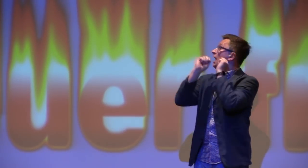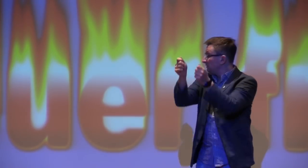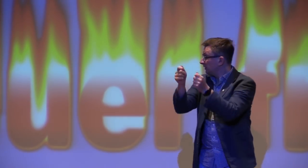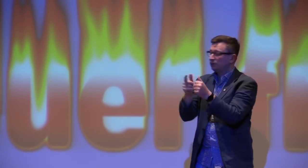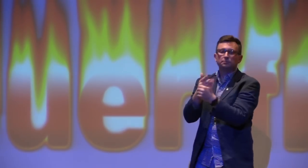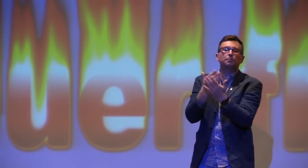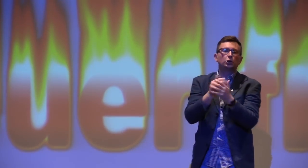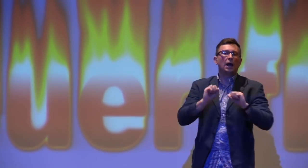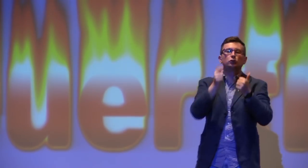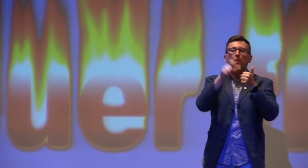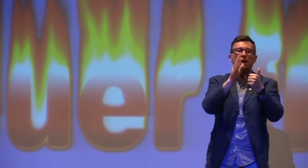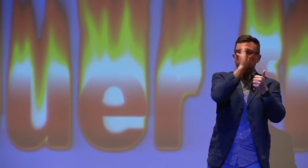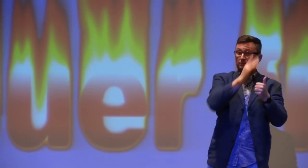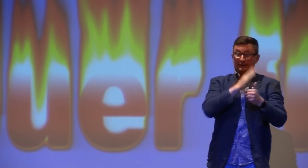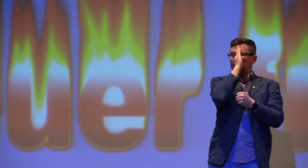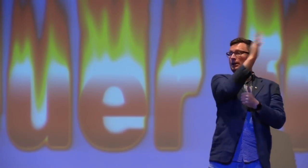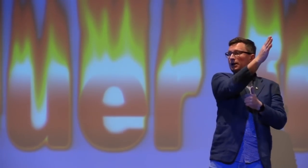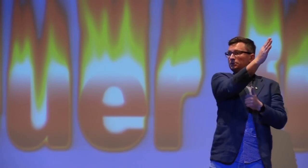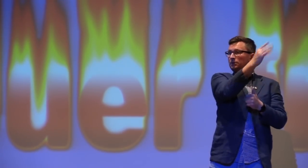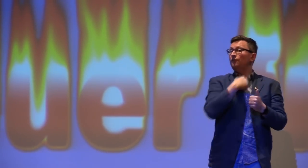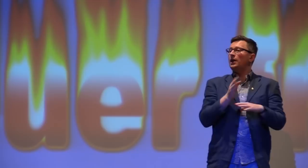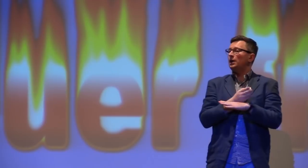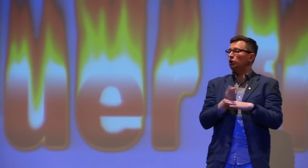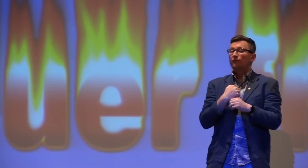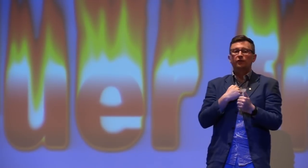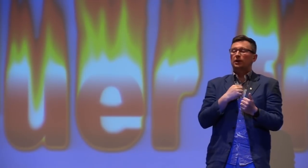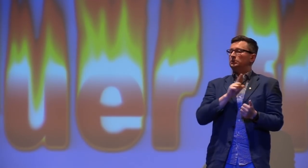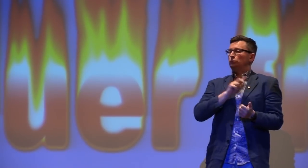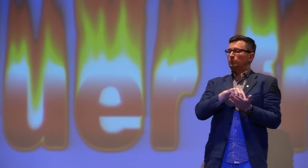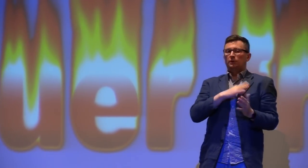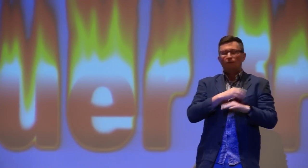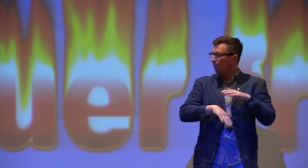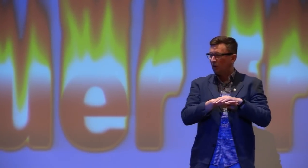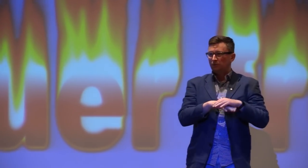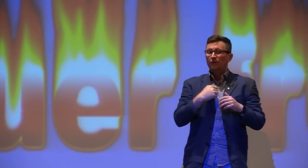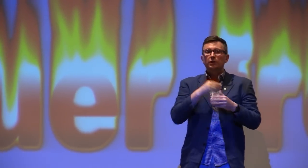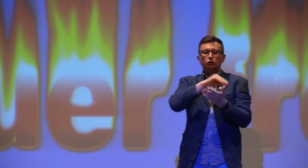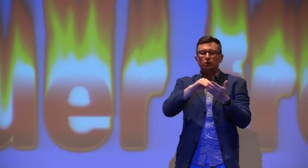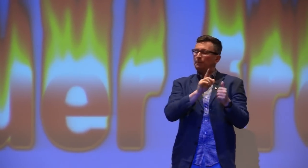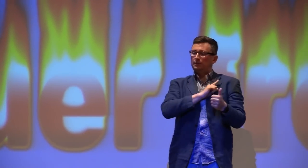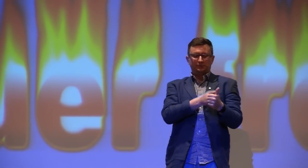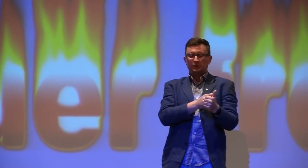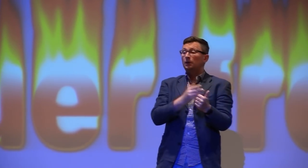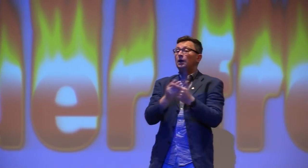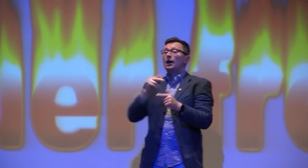Und die Deutsche Gehörlosenjugend, die leistet einen kleinen Beitrag. Und wenn wir da einen Antrag stellen